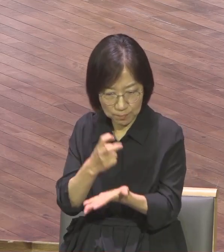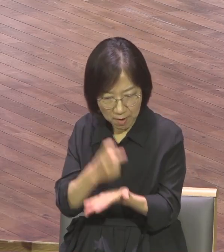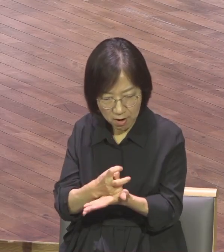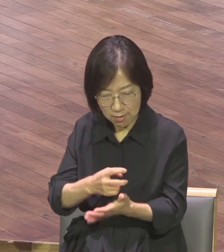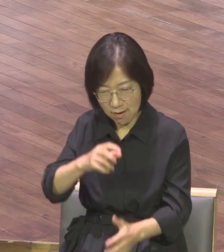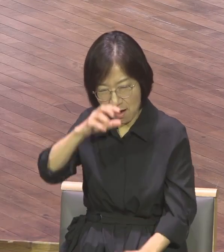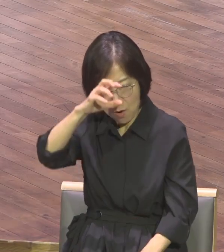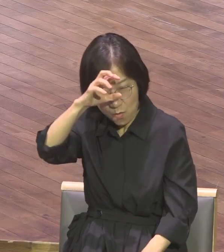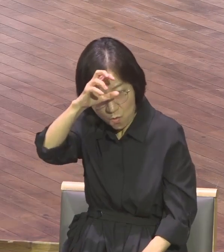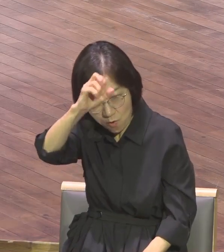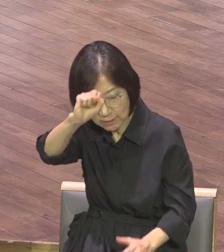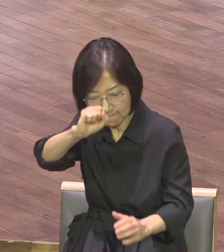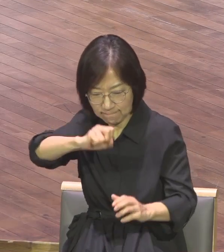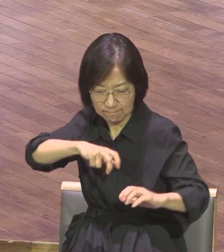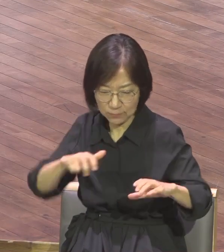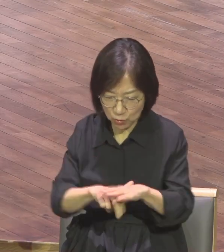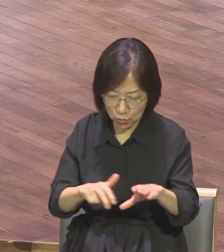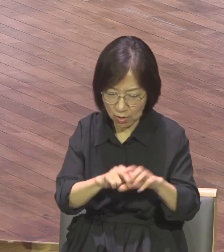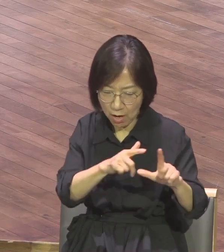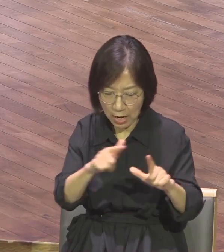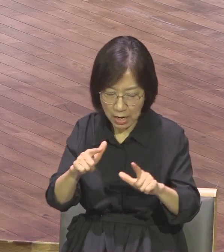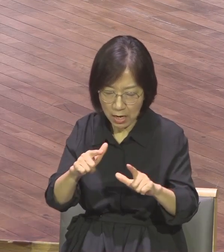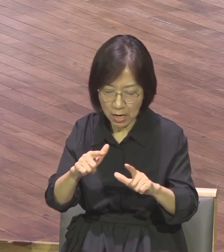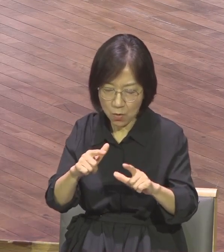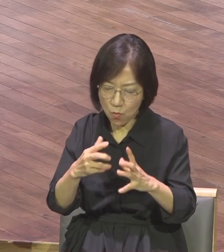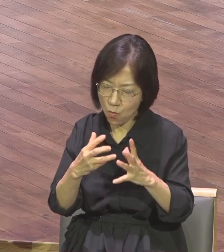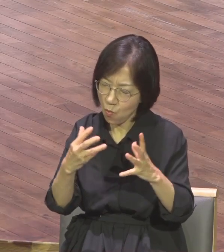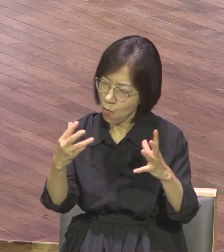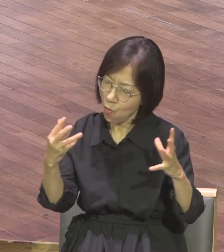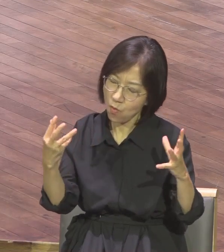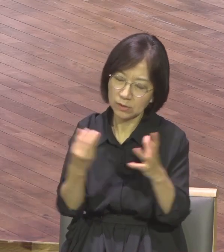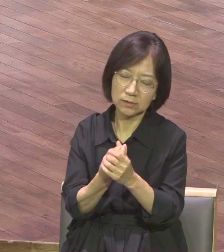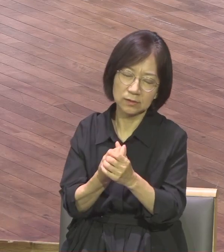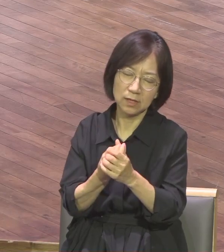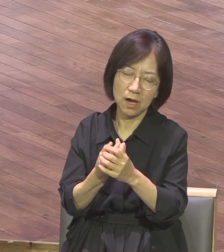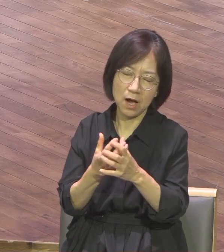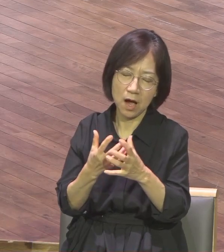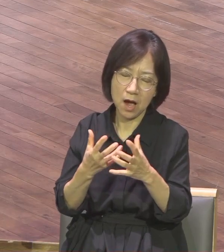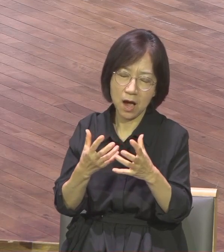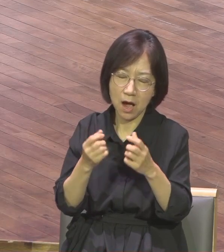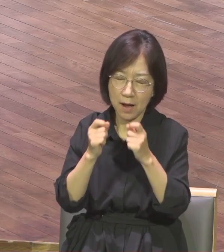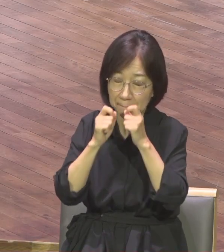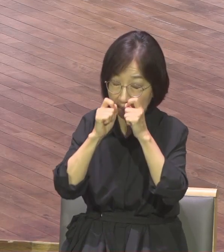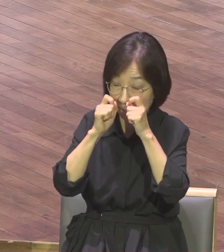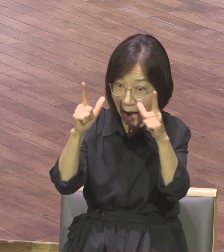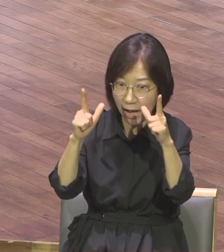모든 종교가 싹 다 신념 가치관까지 다 무너져 버렸어요.